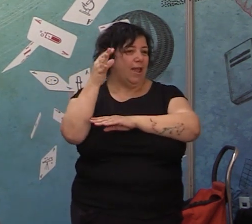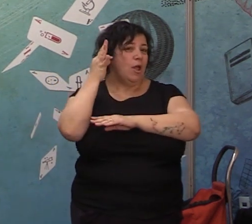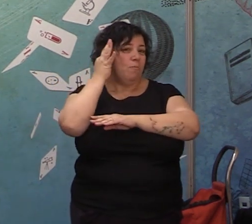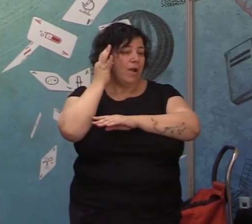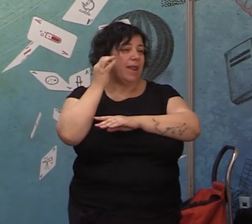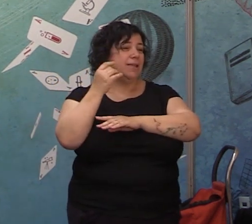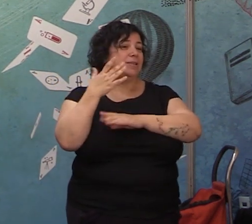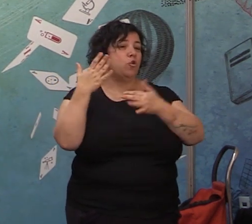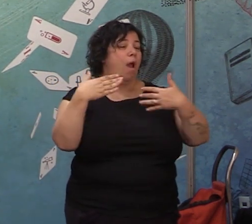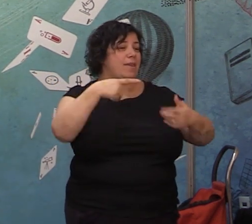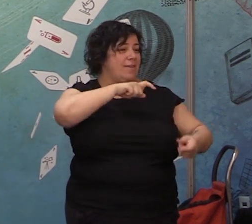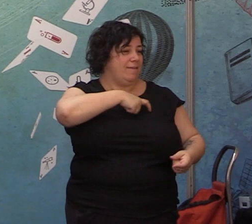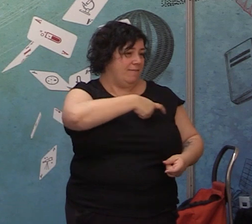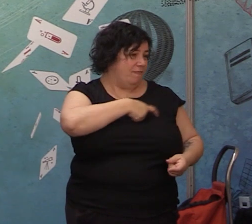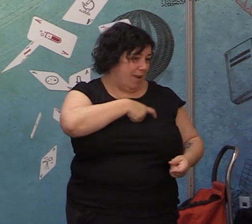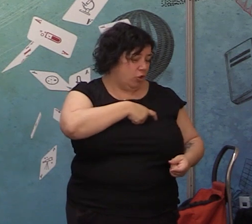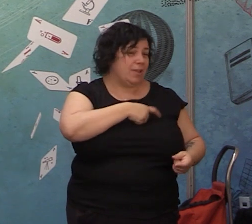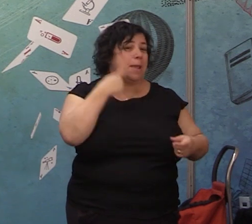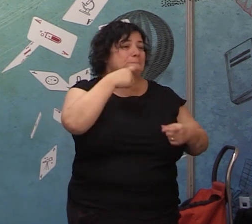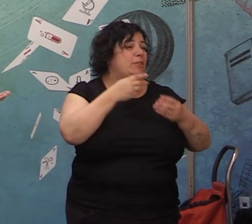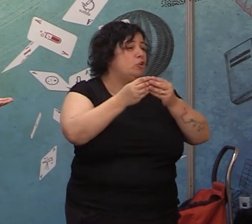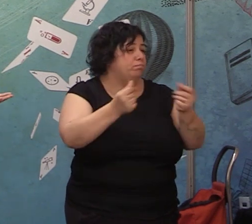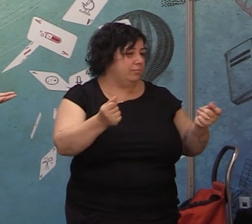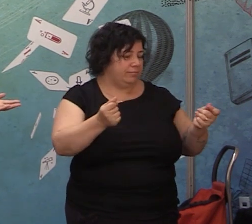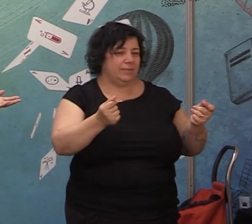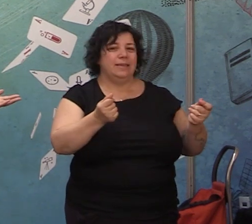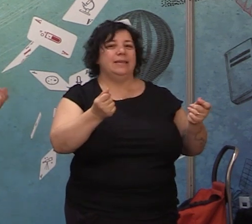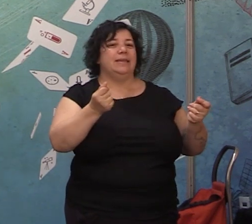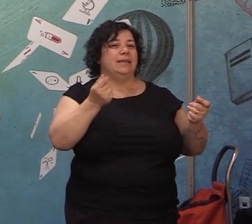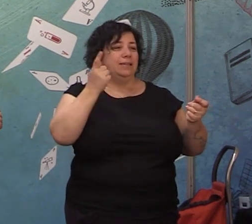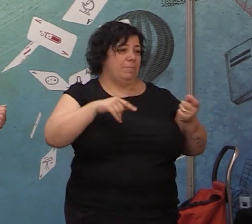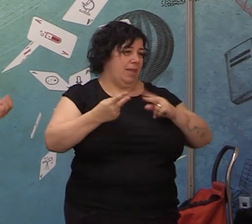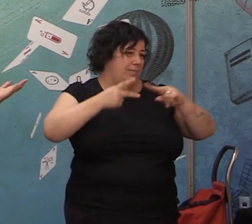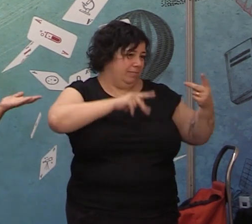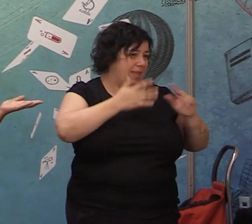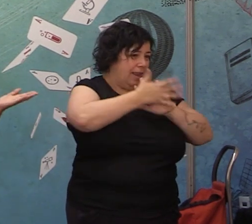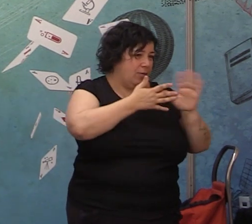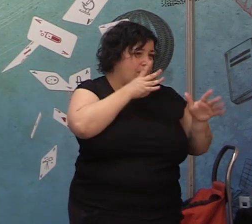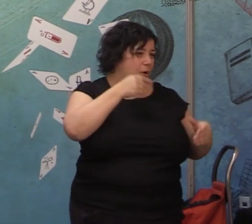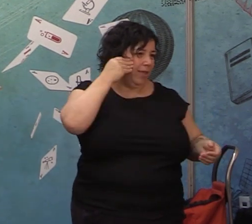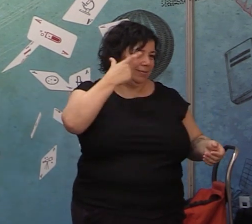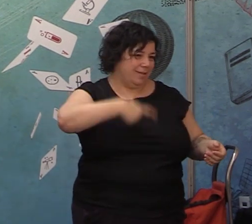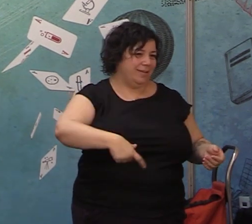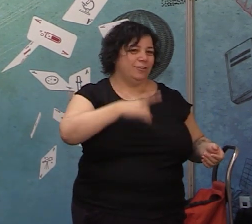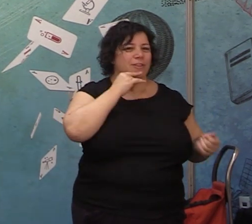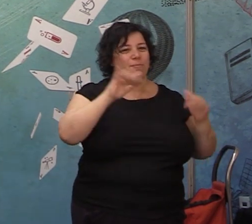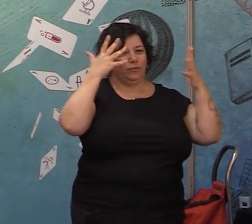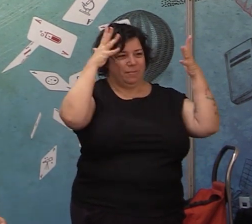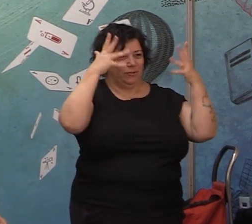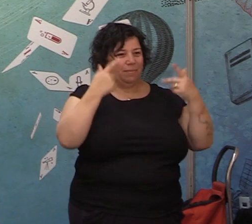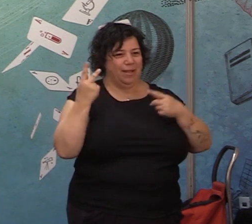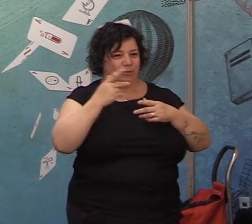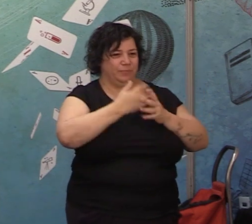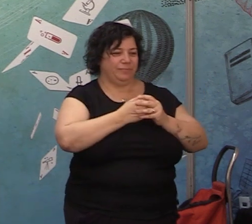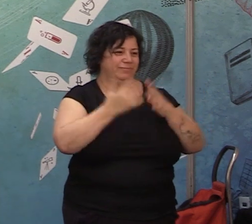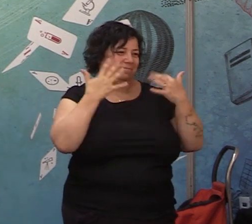no sufren infarto, derribando mitos, y va a estar interpretada también en lengua de signos por Esther, así que un fuerte aplauso para las dos.